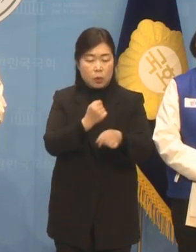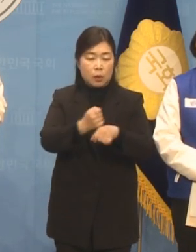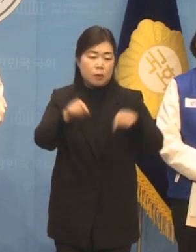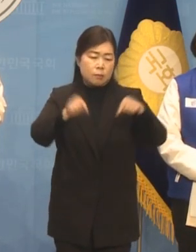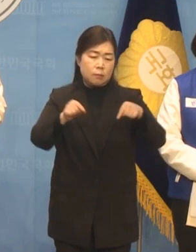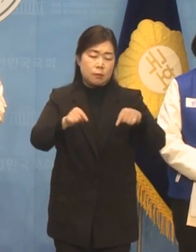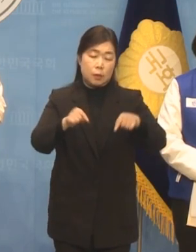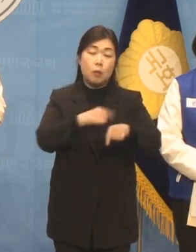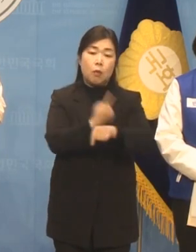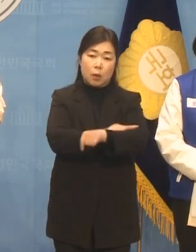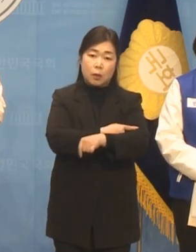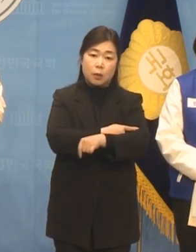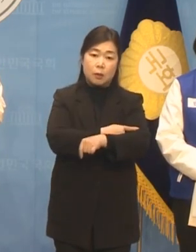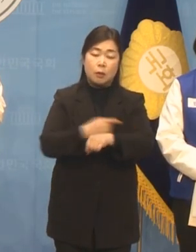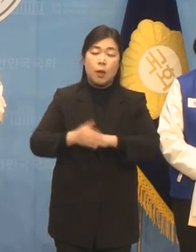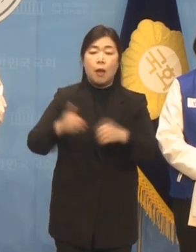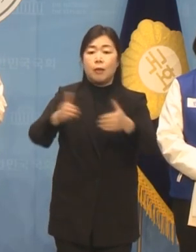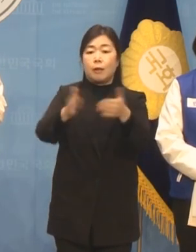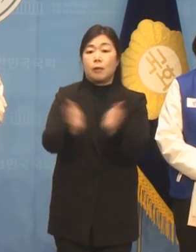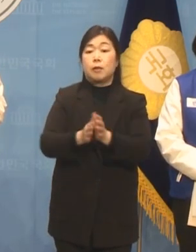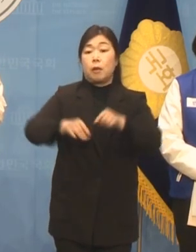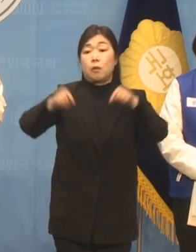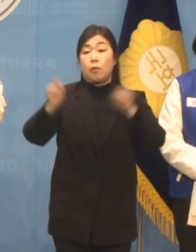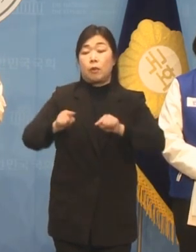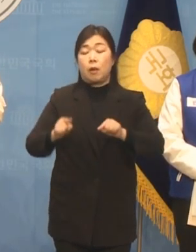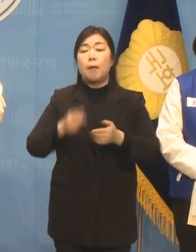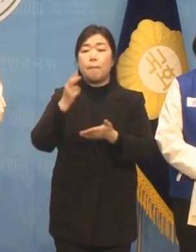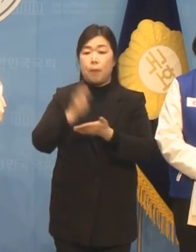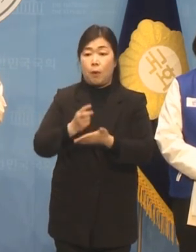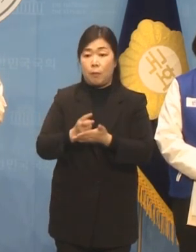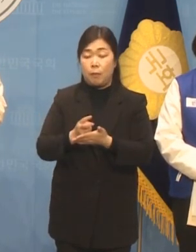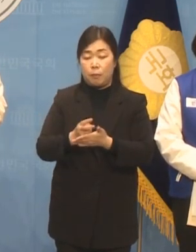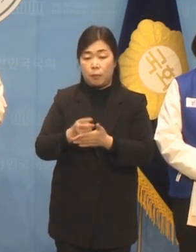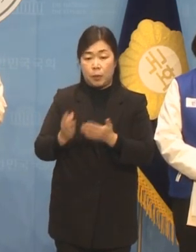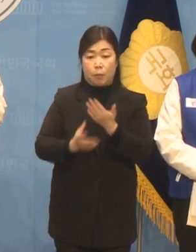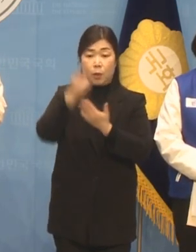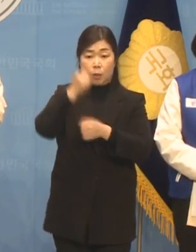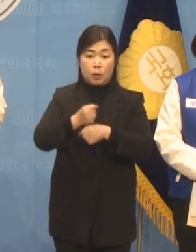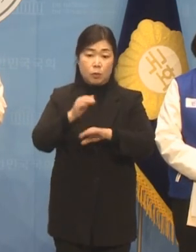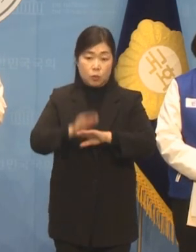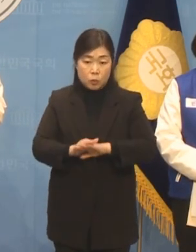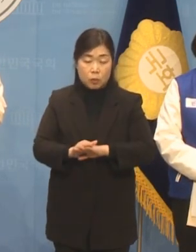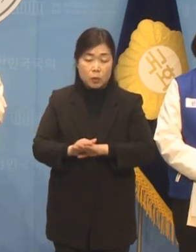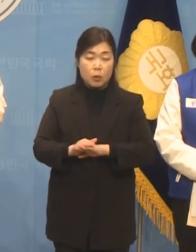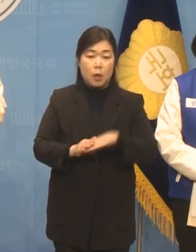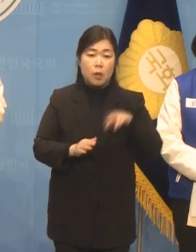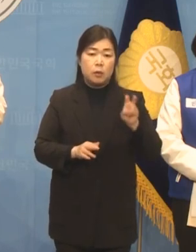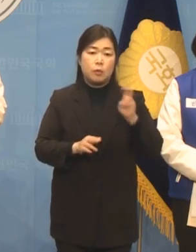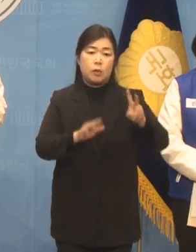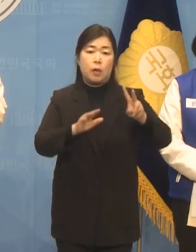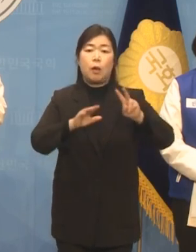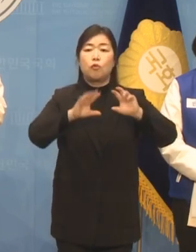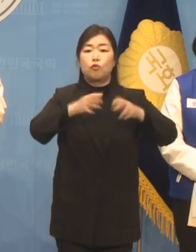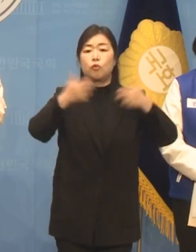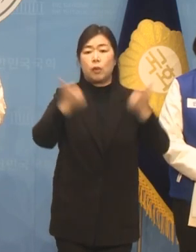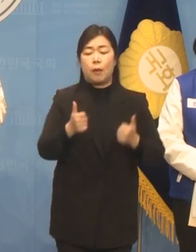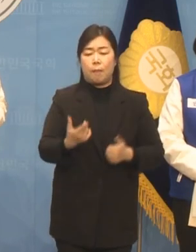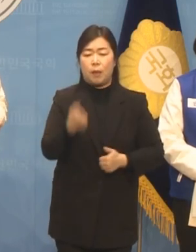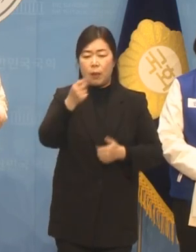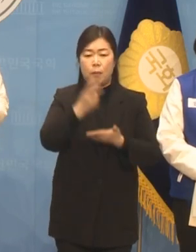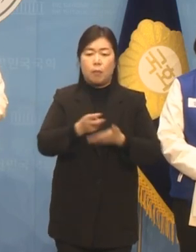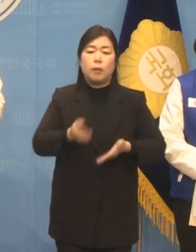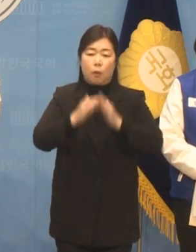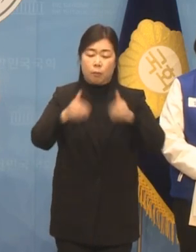것이고요. 그래서 이런 부분들을 단체 협상 6법으로 묶어서 22대 국회에서는 조기에 입법을 해야 될